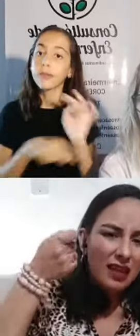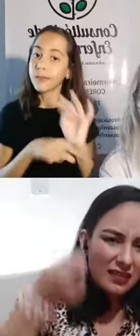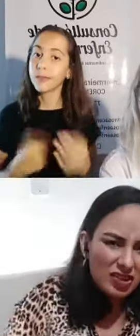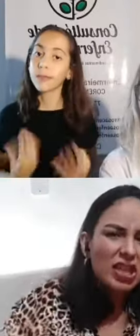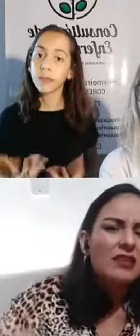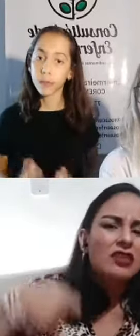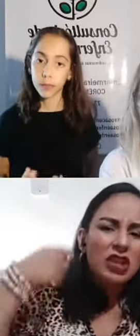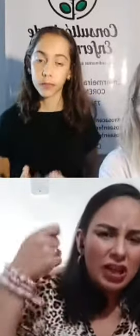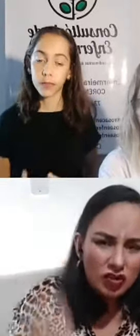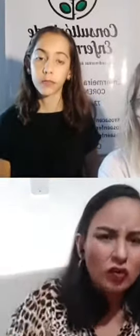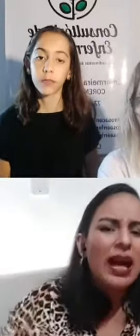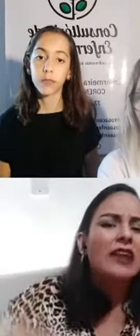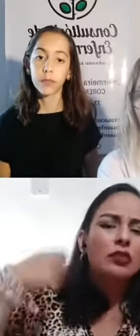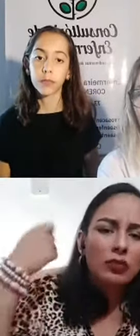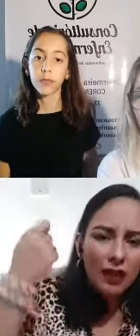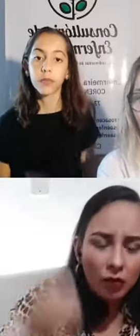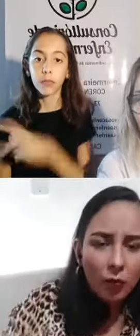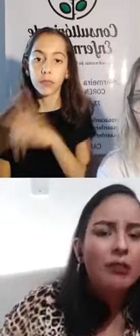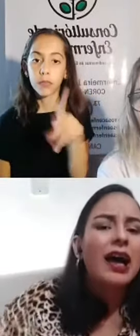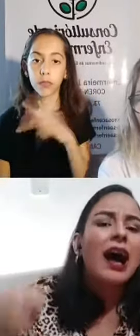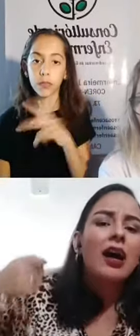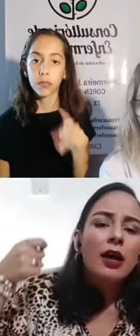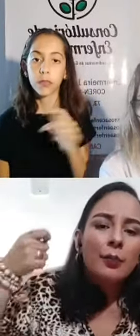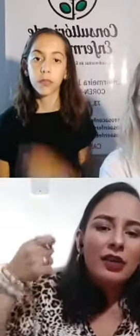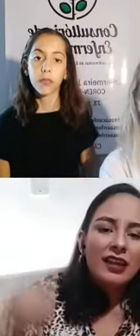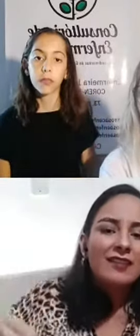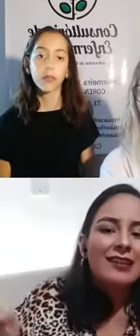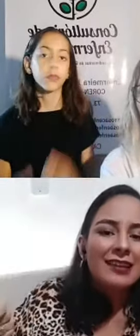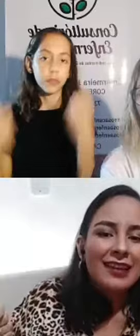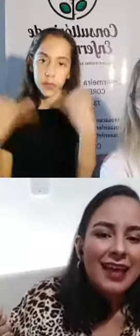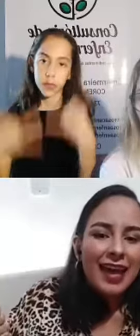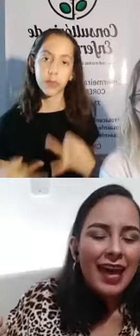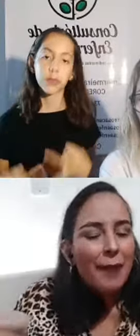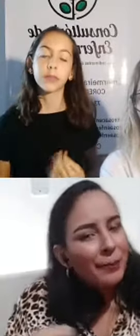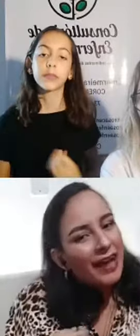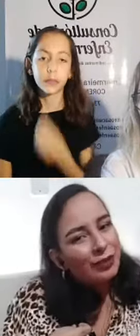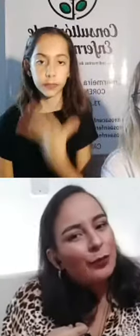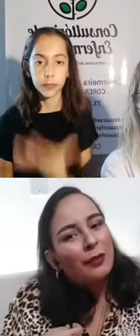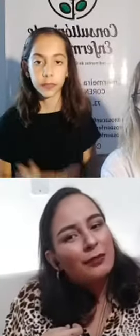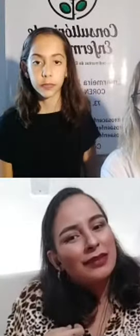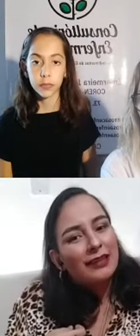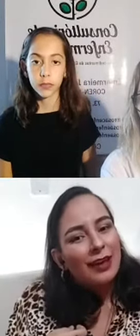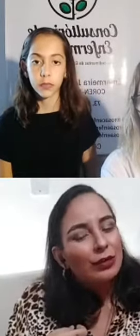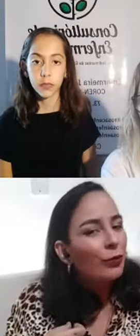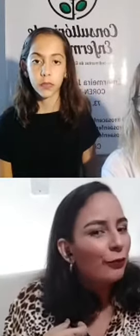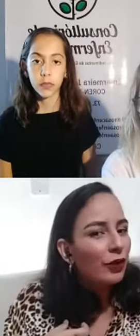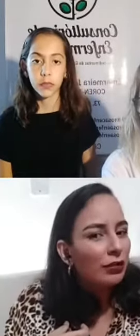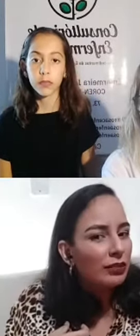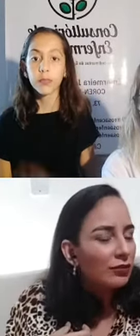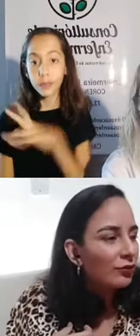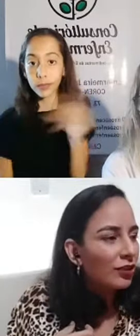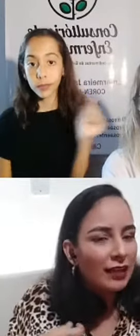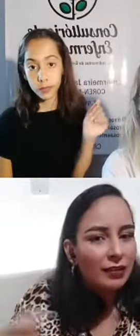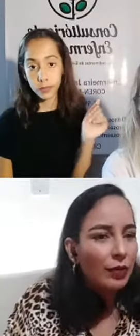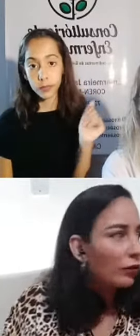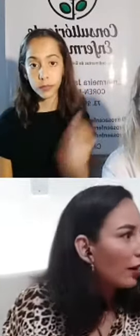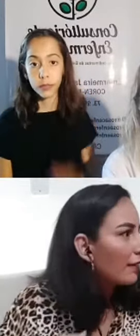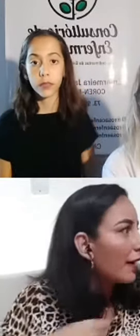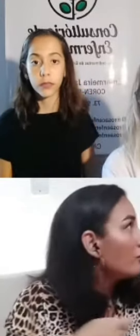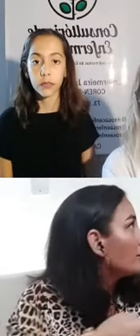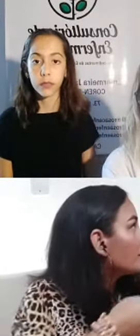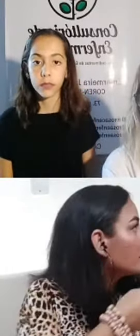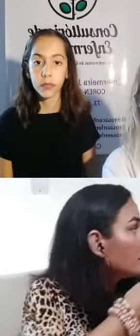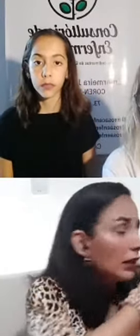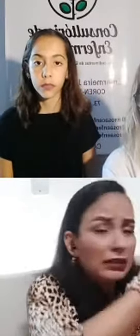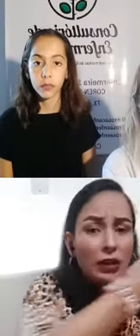dessa resistência de questionar, de não nos acomodar. Porque, assim, é prático para mim. Eu tenho um filho dentro de casa, tenho um